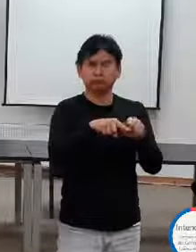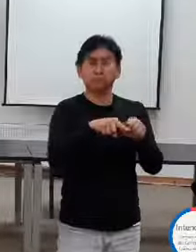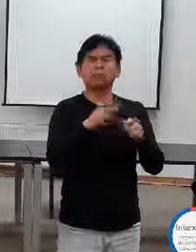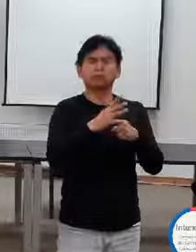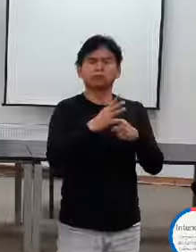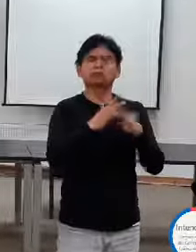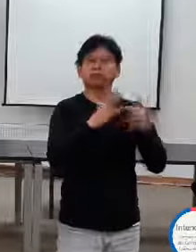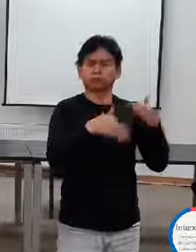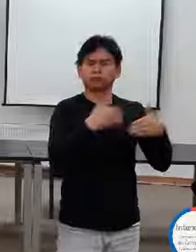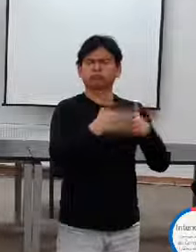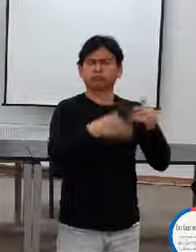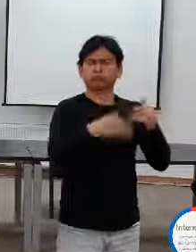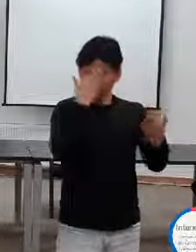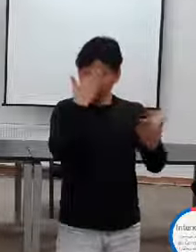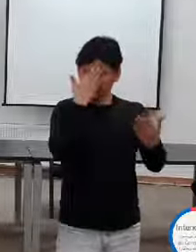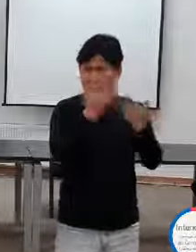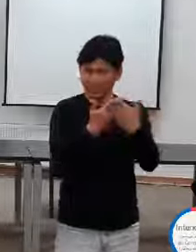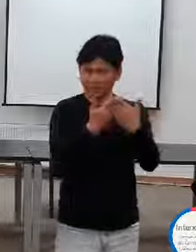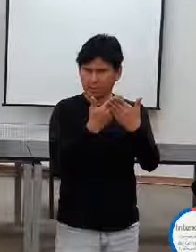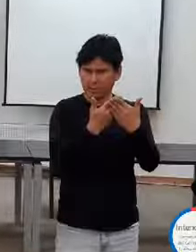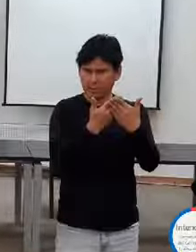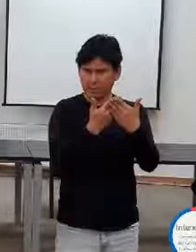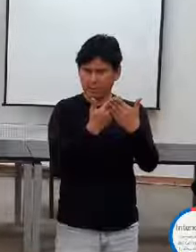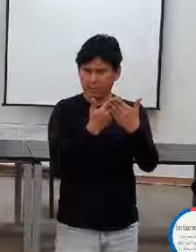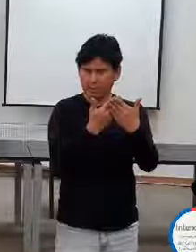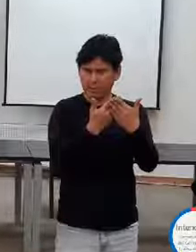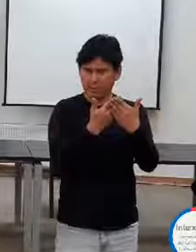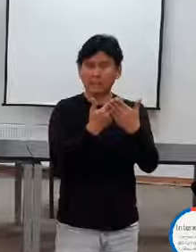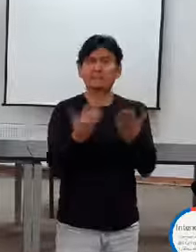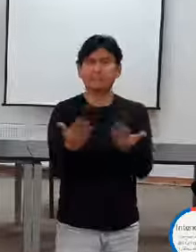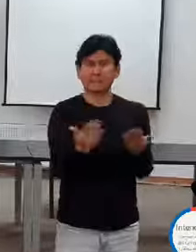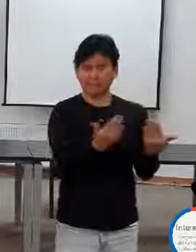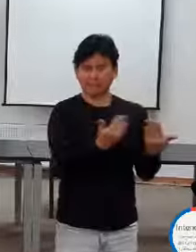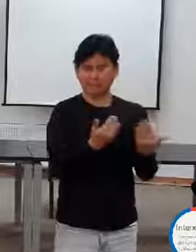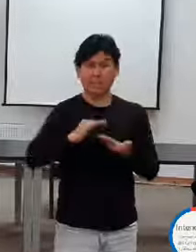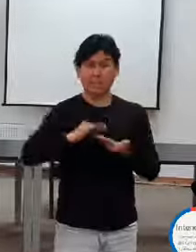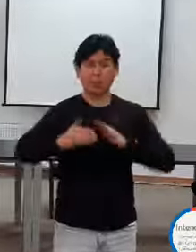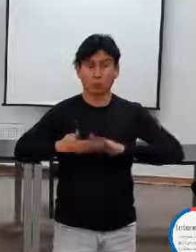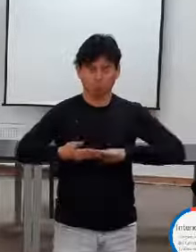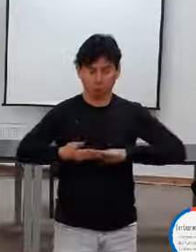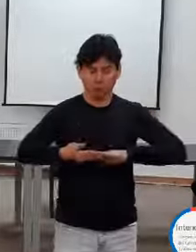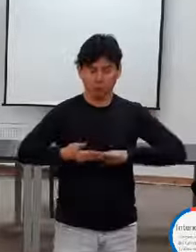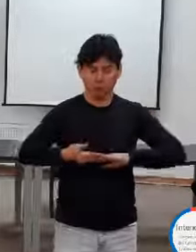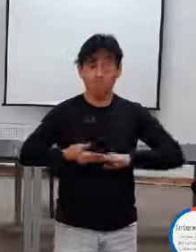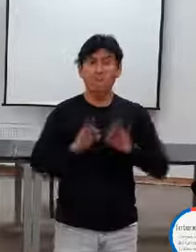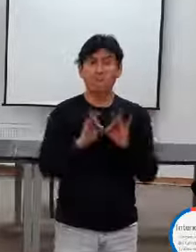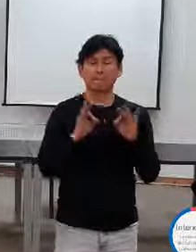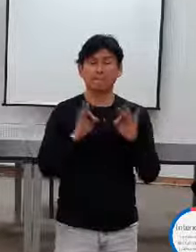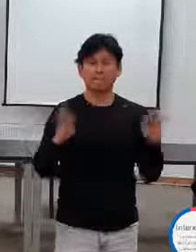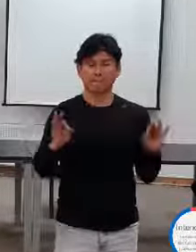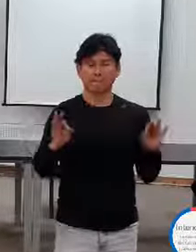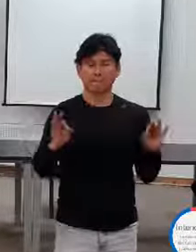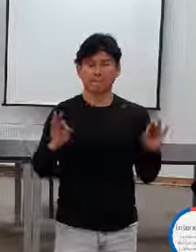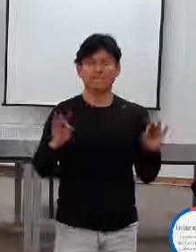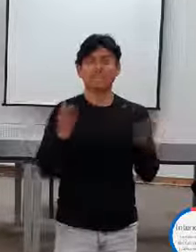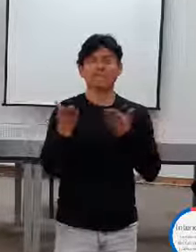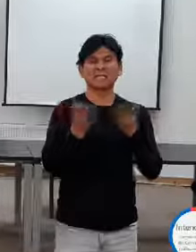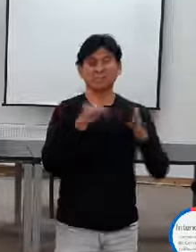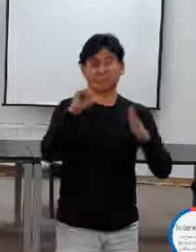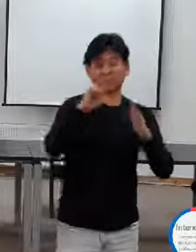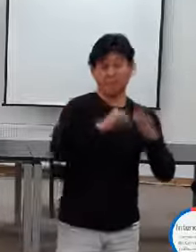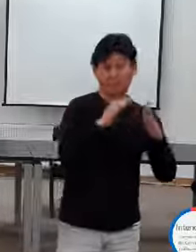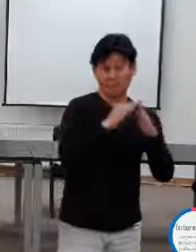suficiente para poder enfrentar la demanda que tiene la comunidad especialmente durante los servicios de